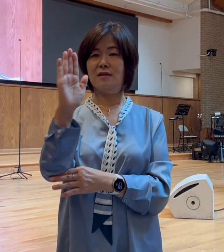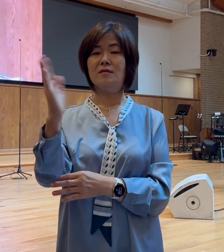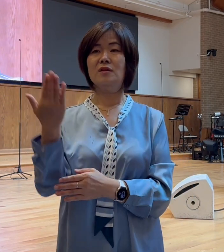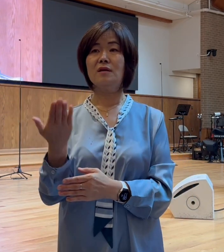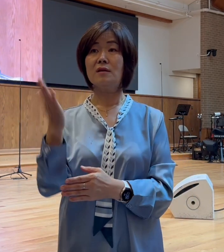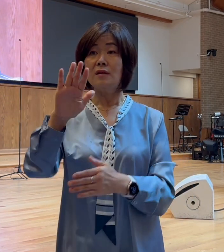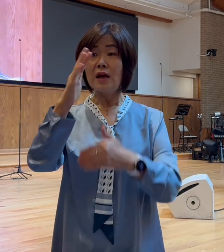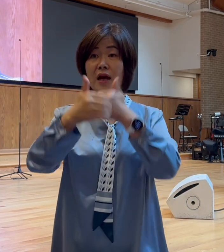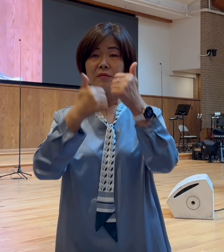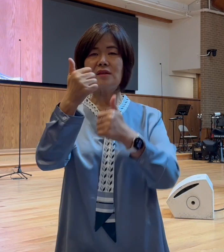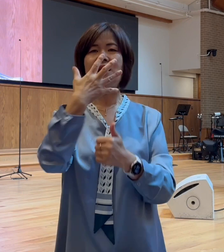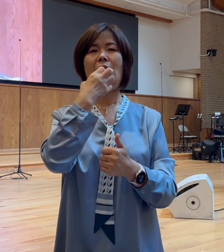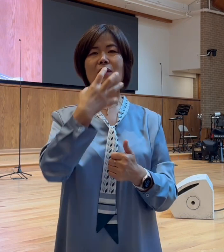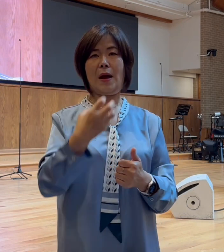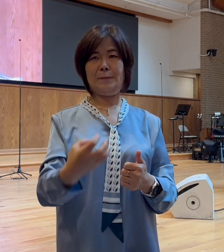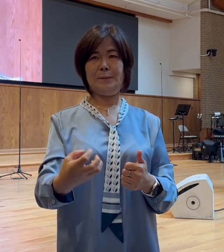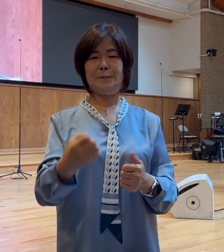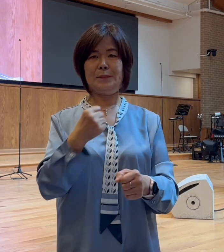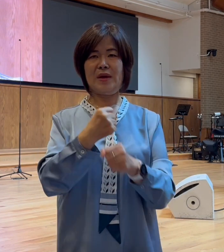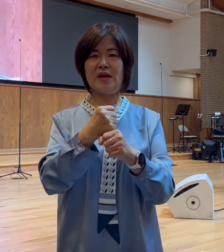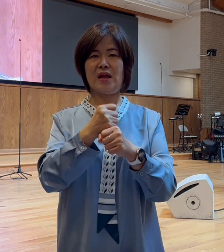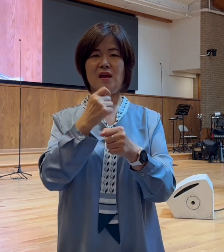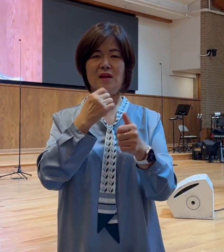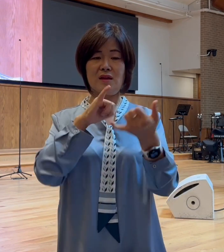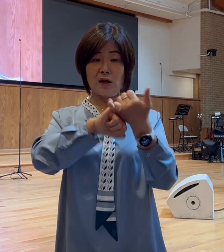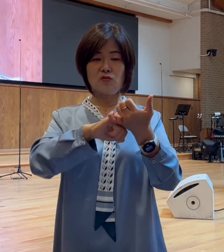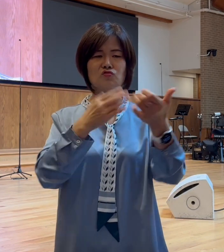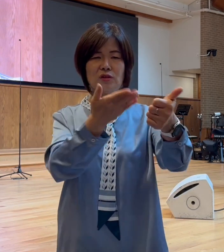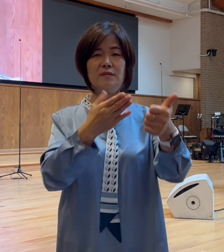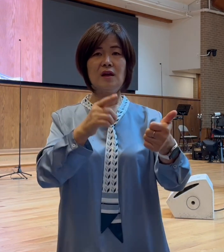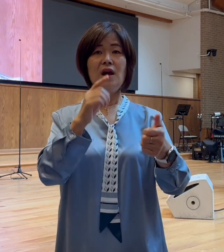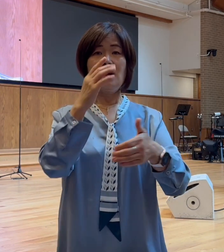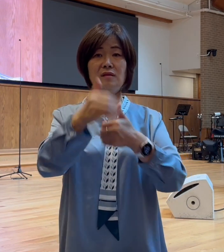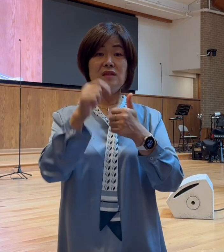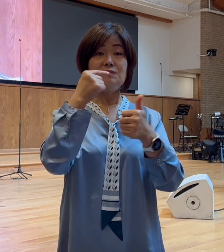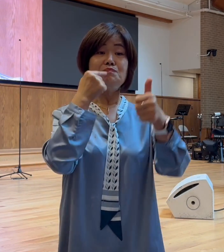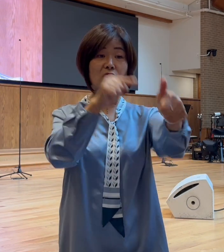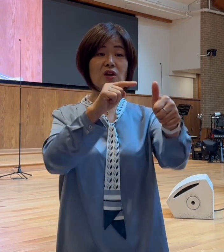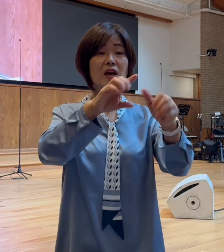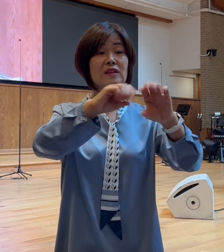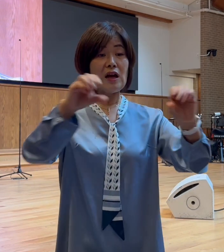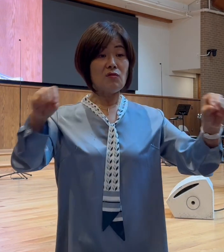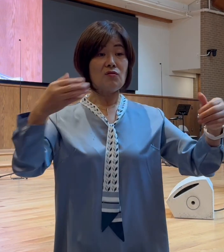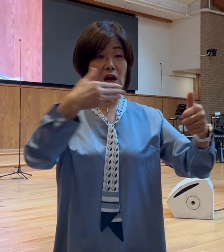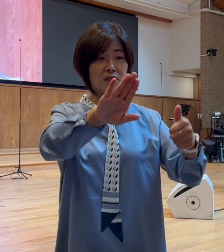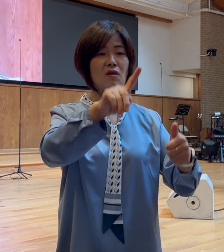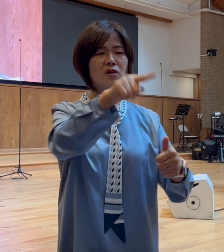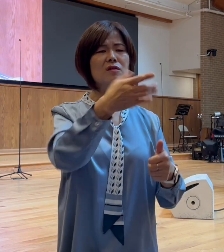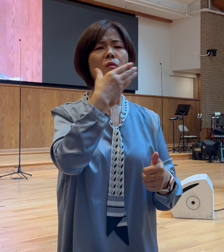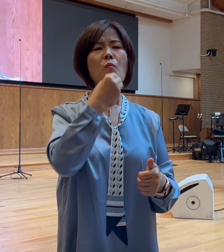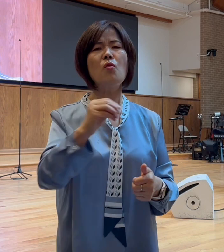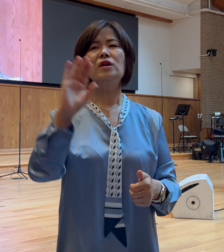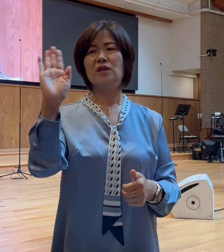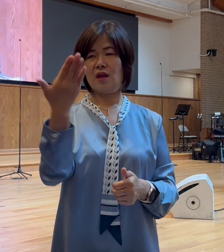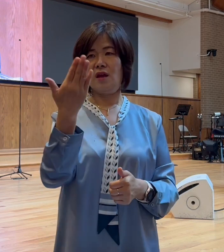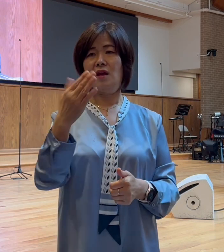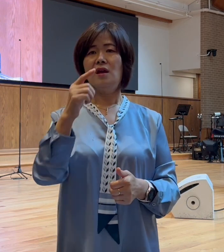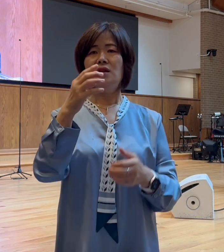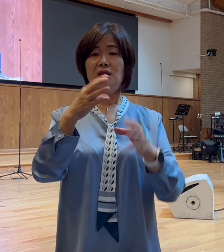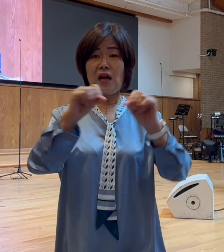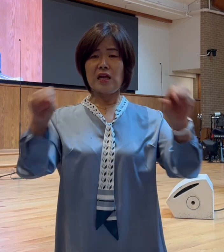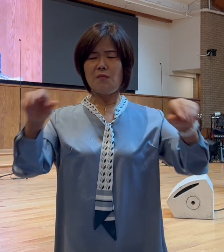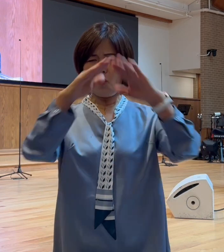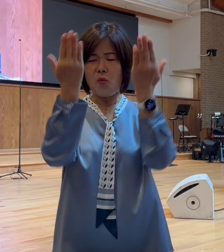그런데 하나님께서는 아브라함에게 내가 네게 지시하는 땅으로 가서 거기서 복이 되라 라고 하시면서 땅의 모든 족속이 너를